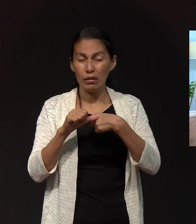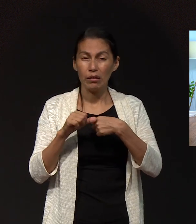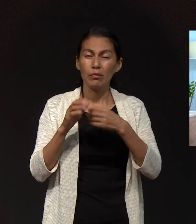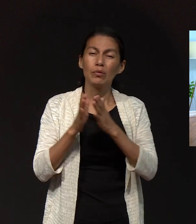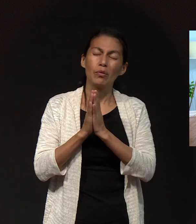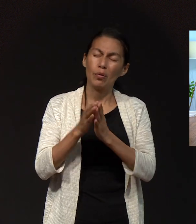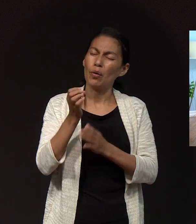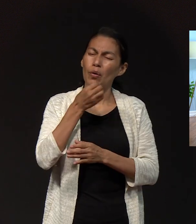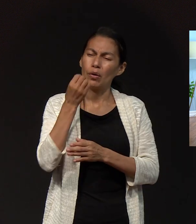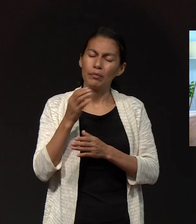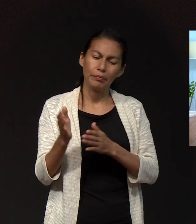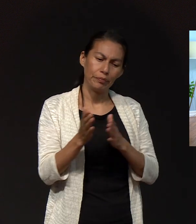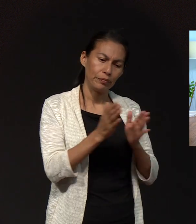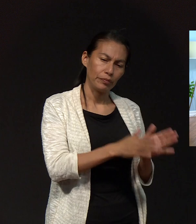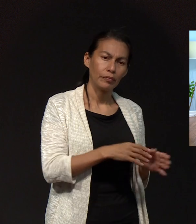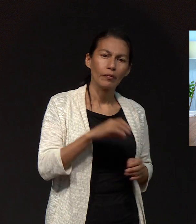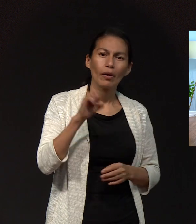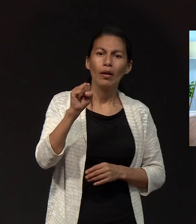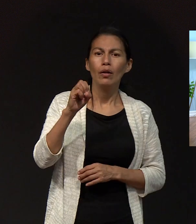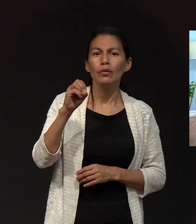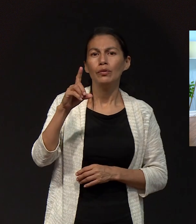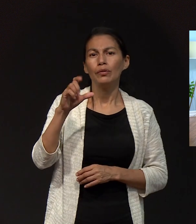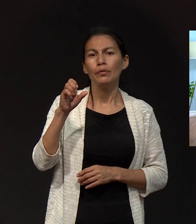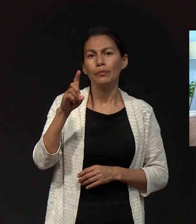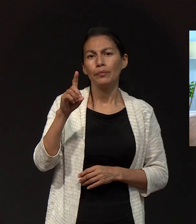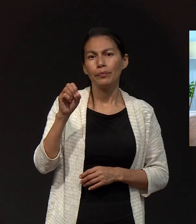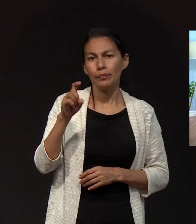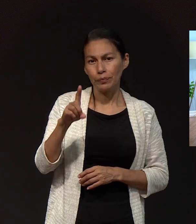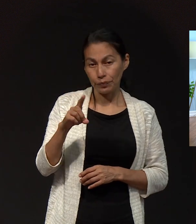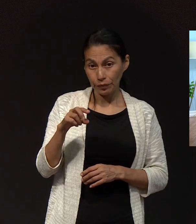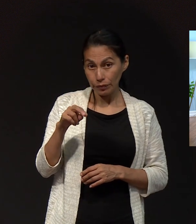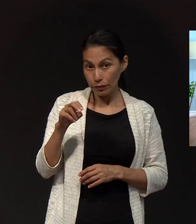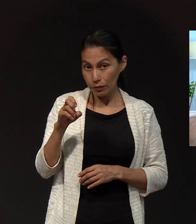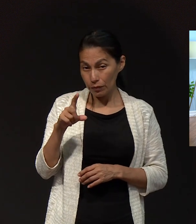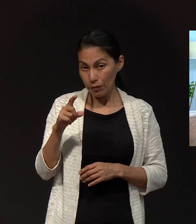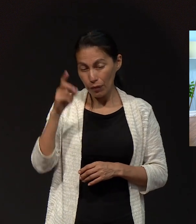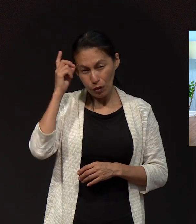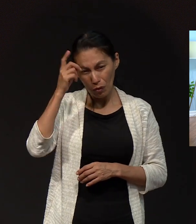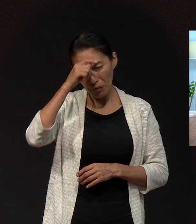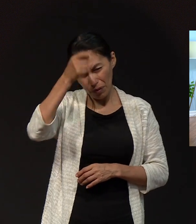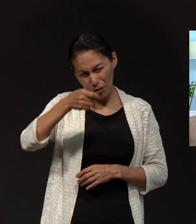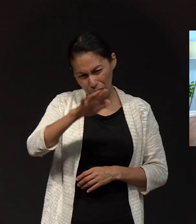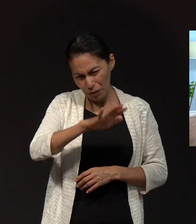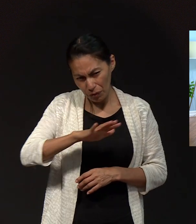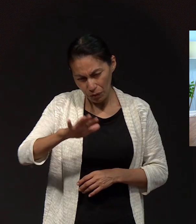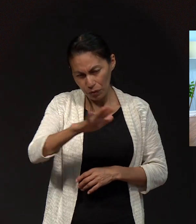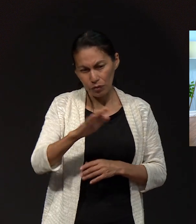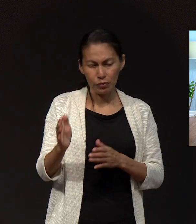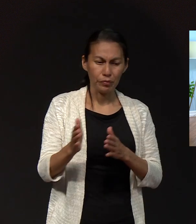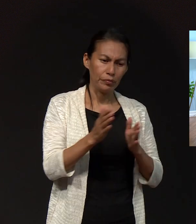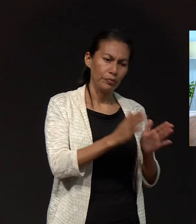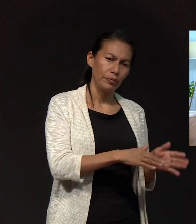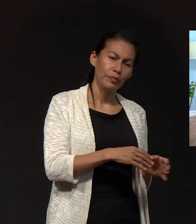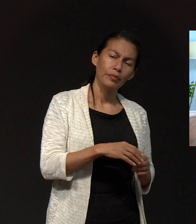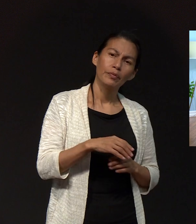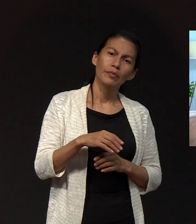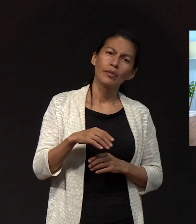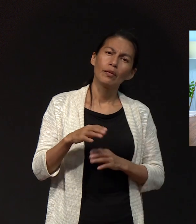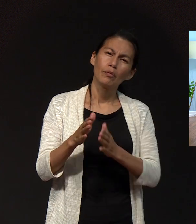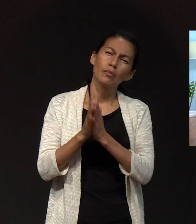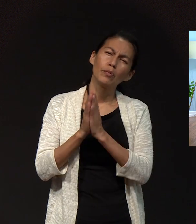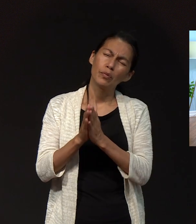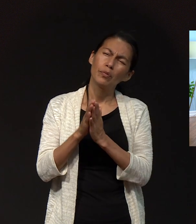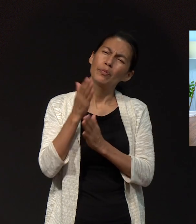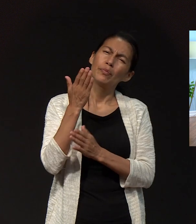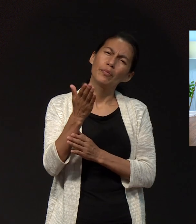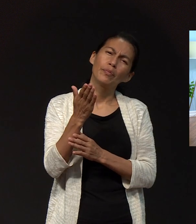Soledad Nuño Dios bendiga A todos los presentes Gracias Petición de Arely Ríos Eleven por favor Una